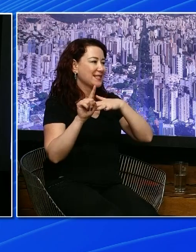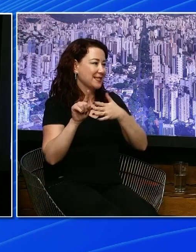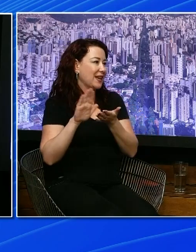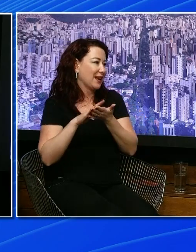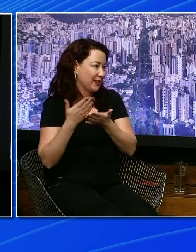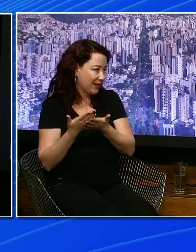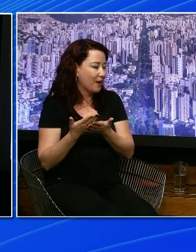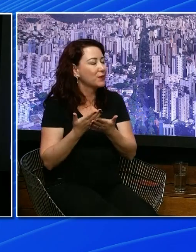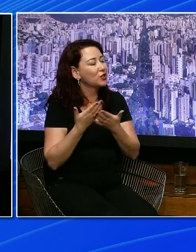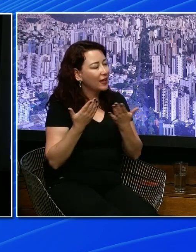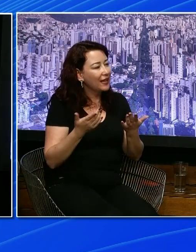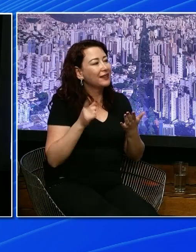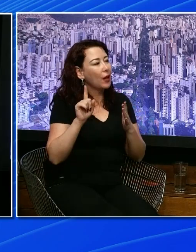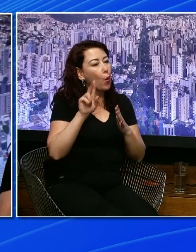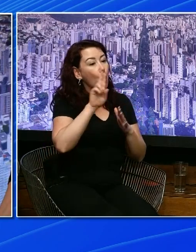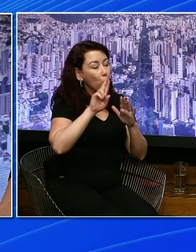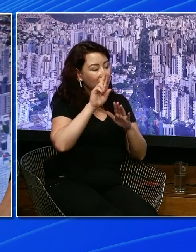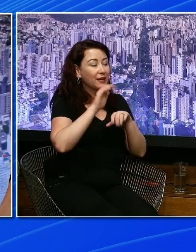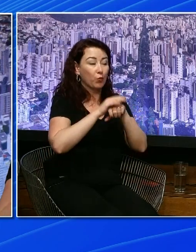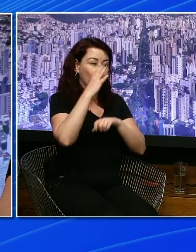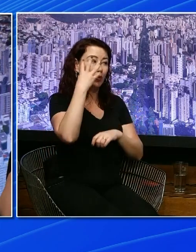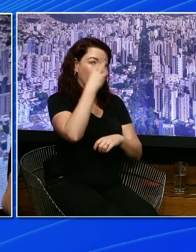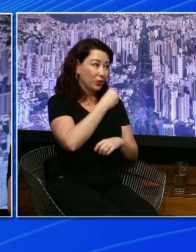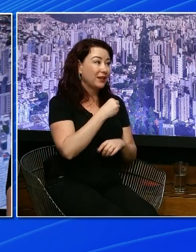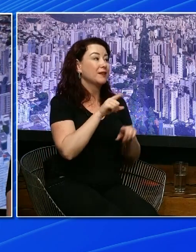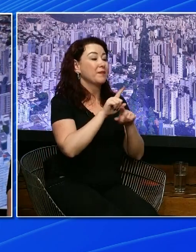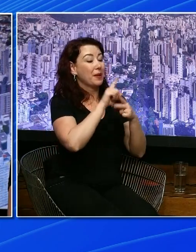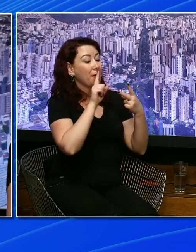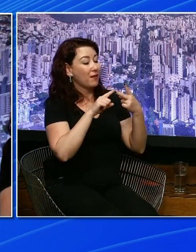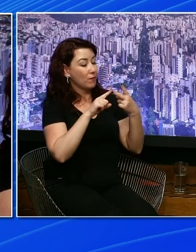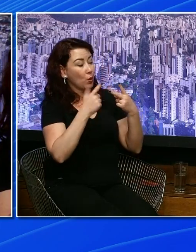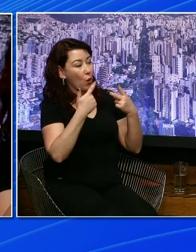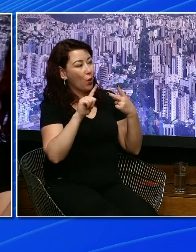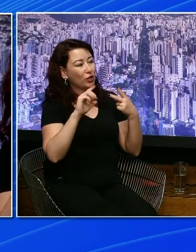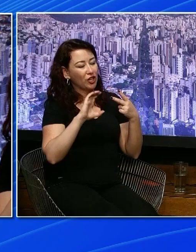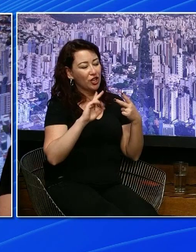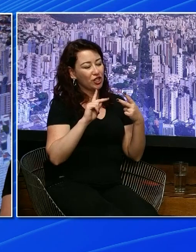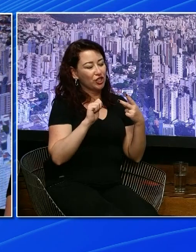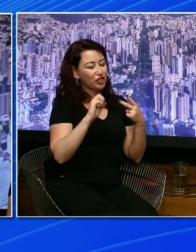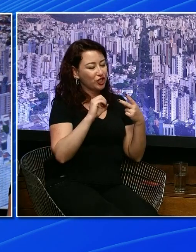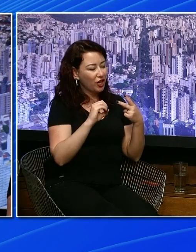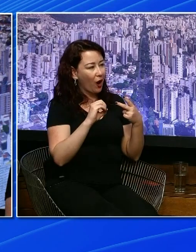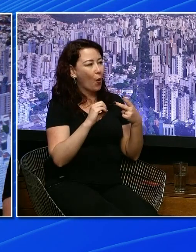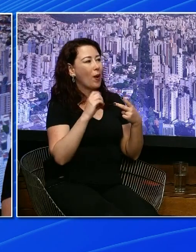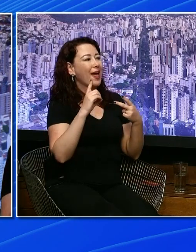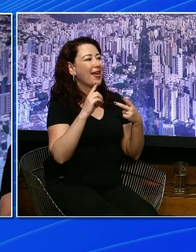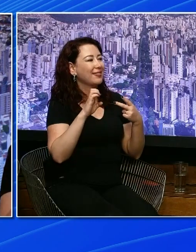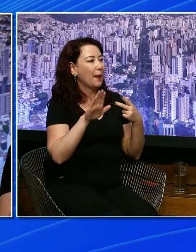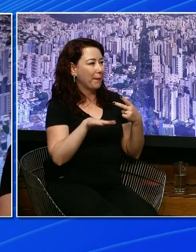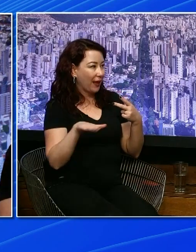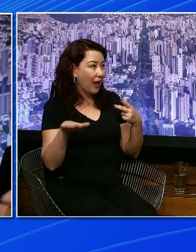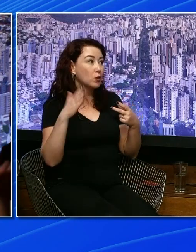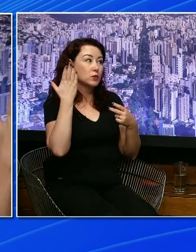É trabalhado de uma forma muito bonita. E o Chão de Pequenos, que não tinha inicialmente intérprete de Libras,